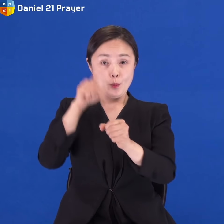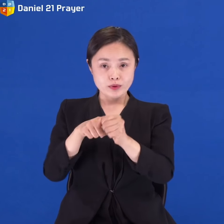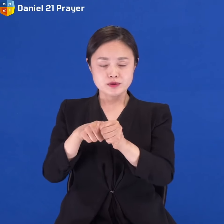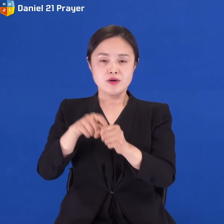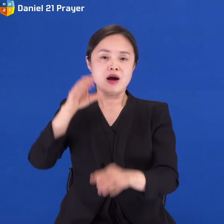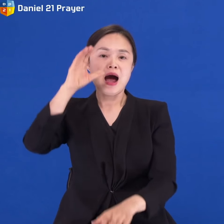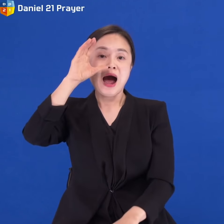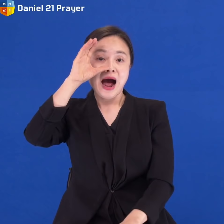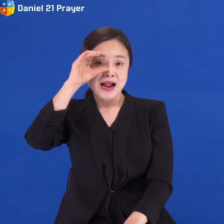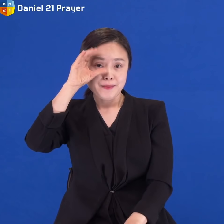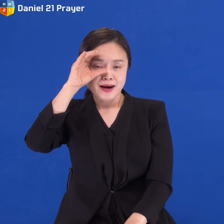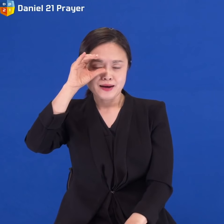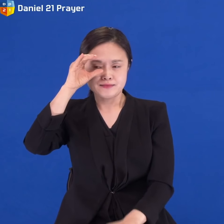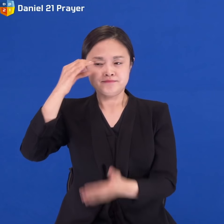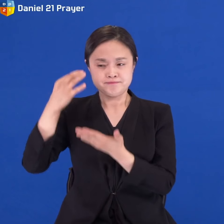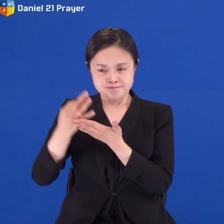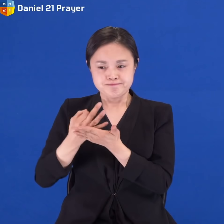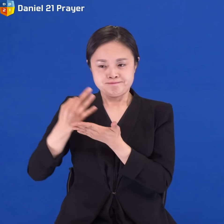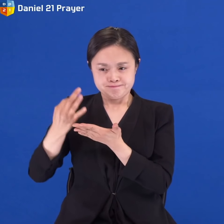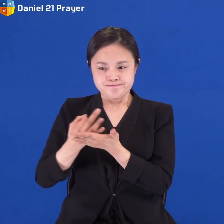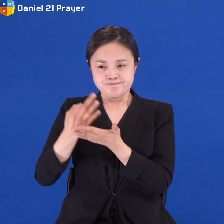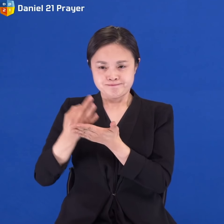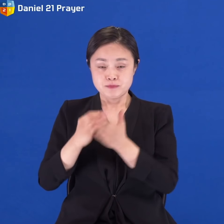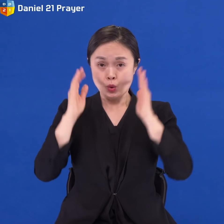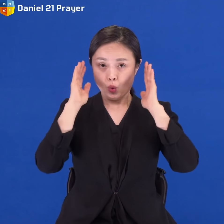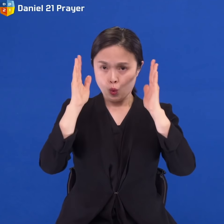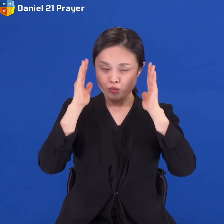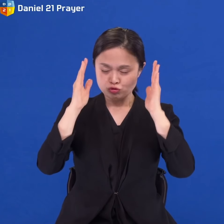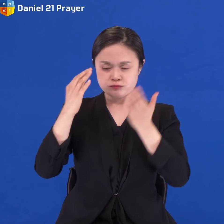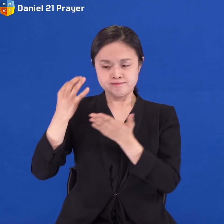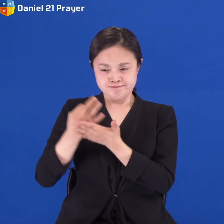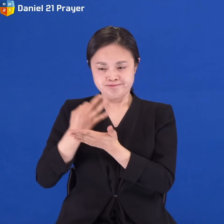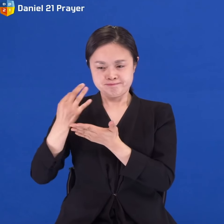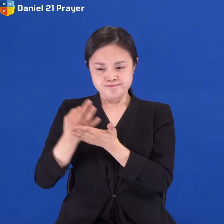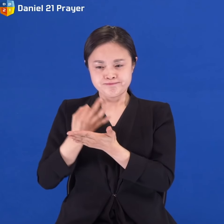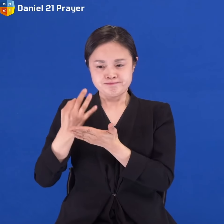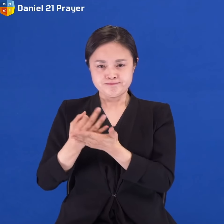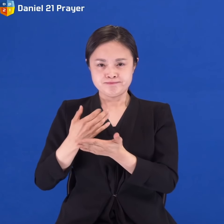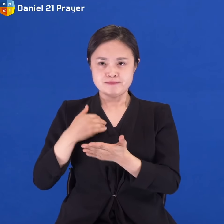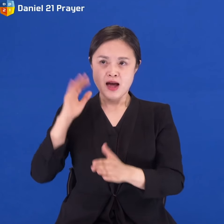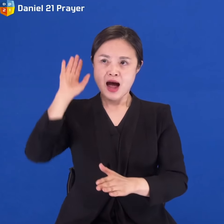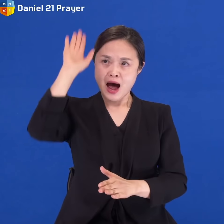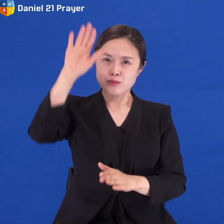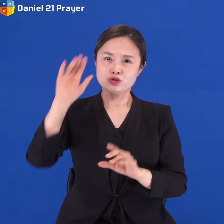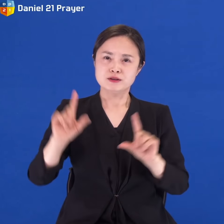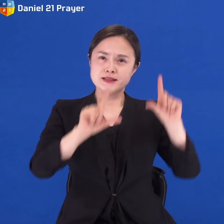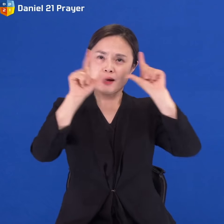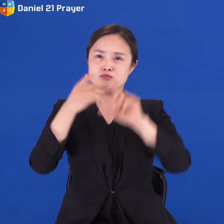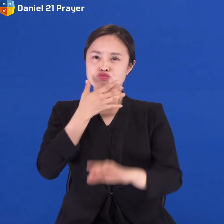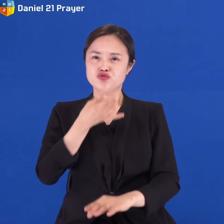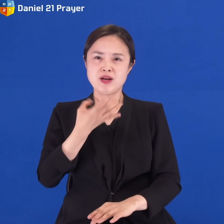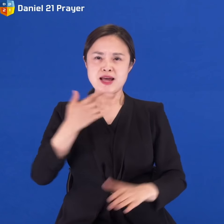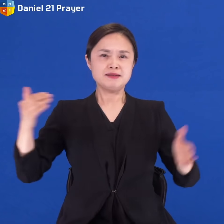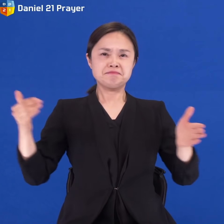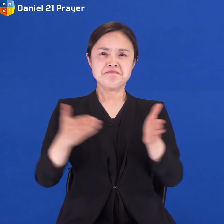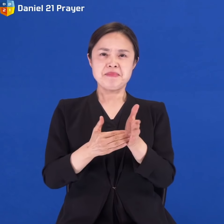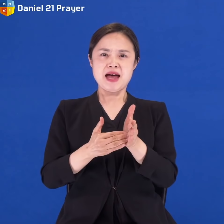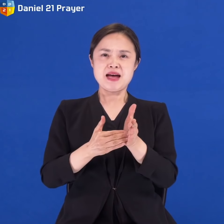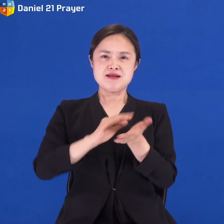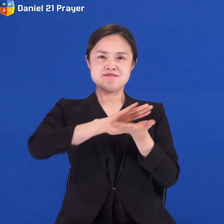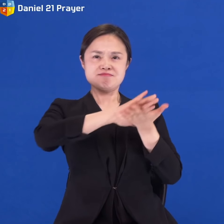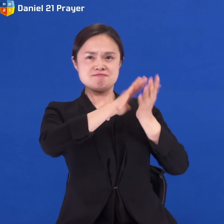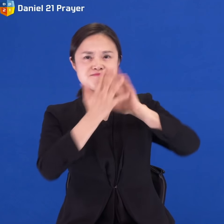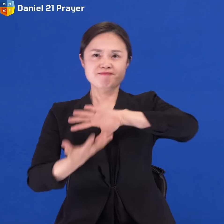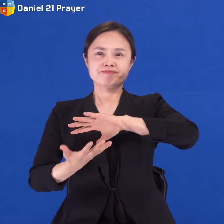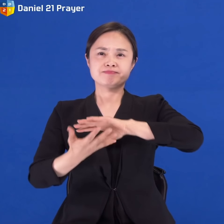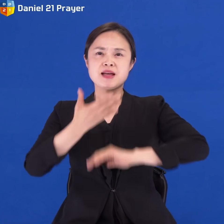잘 견디면 저는 반전의 기회가 오리라. 언니처럼, 내가 본 언니들처럼, 내가